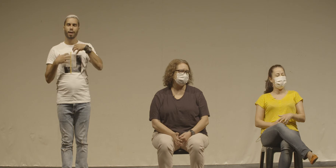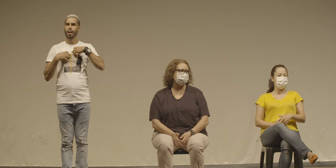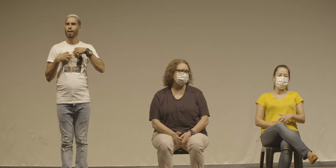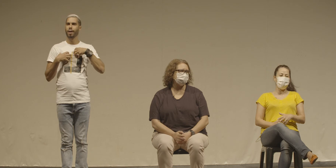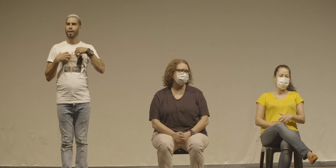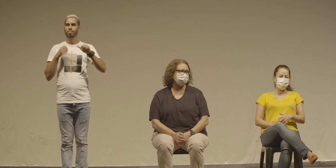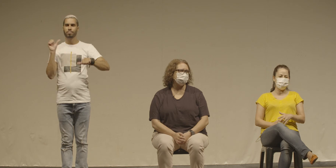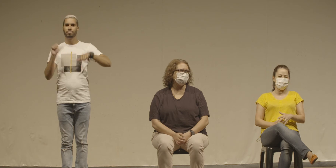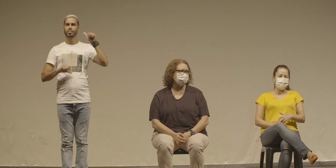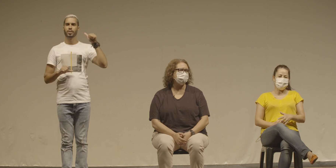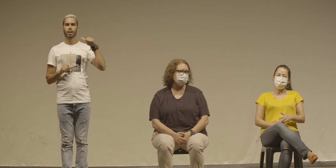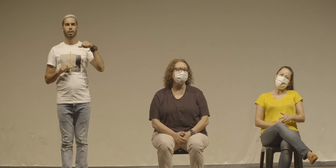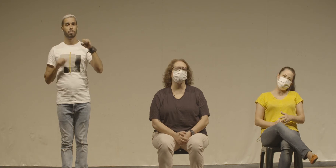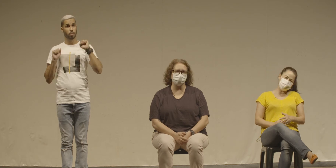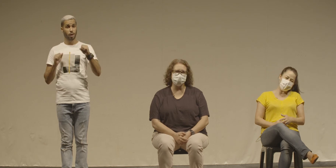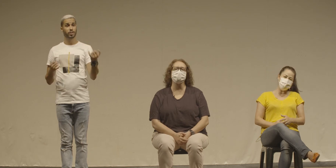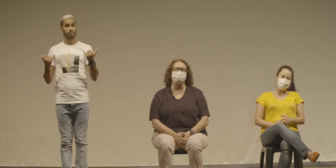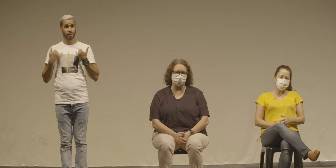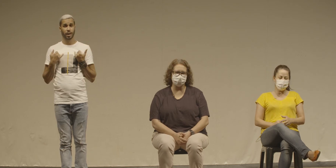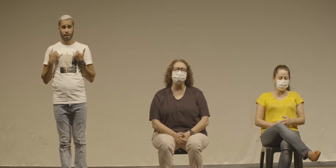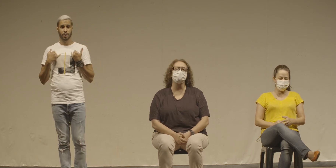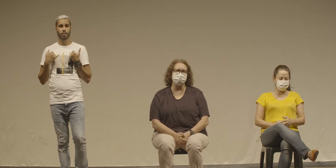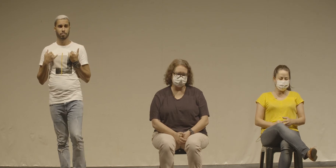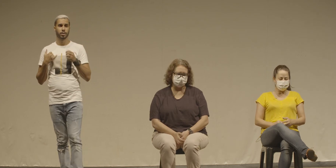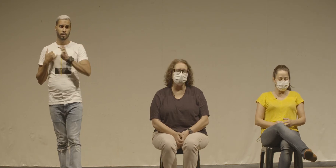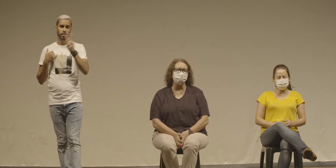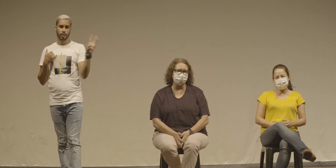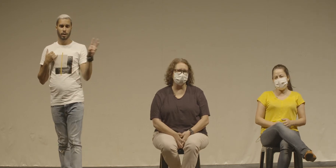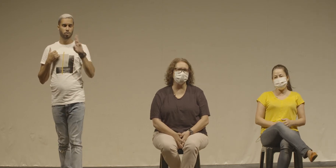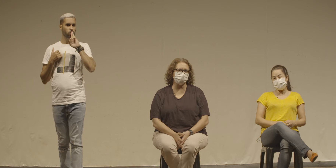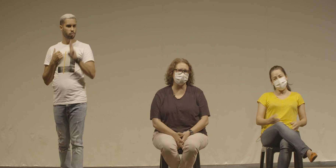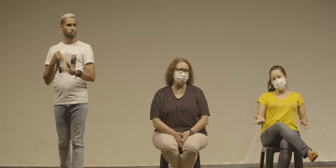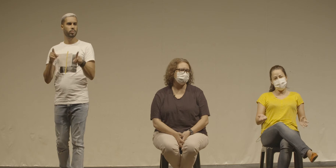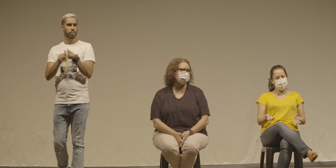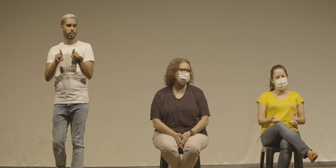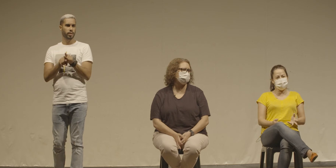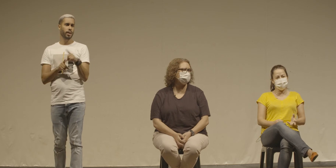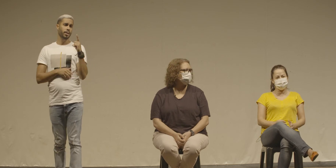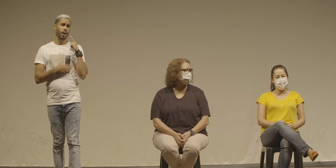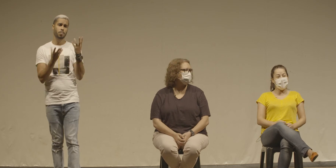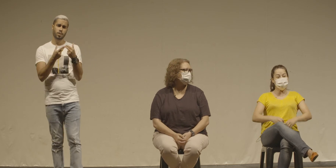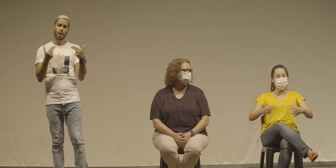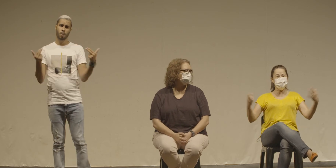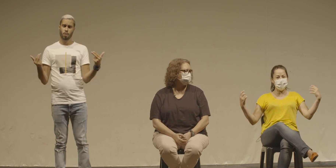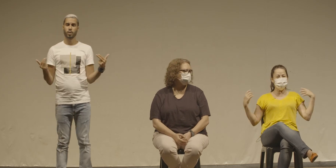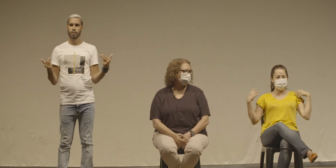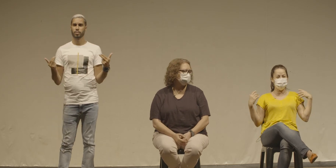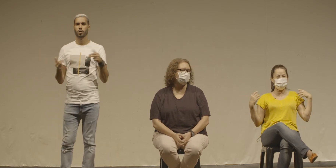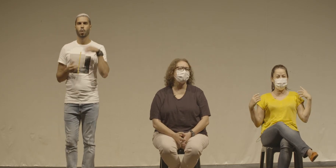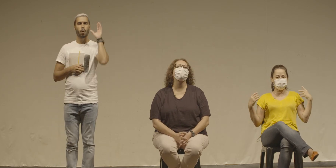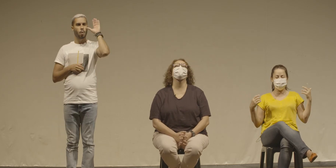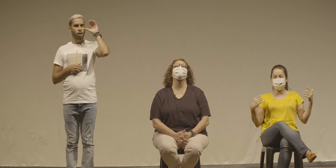gente responde, sabe? Lá no site também responde. Porque tem muita coisa que realmente... As